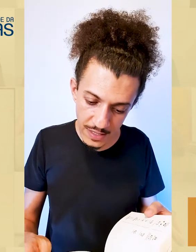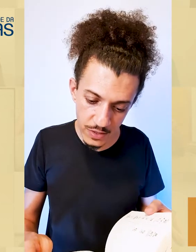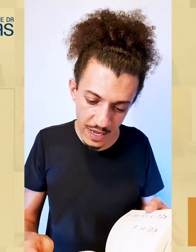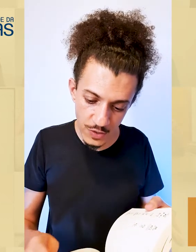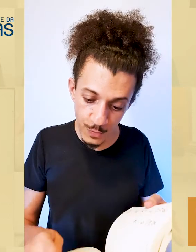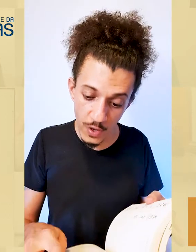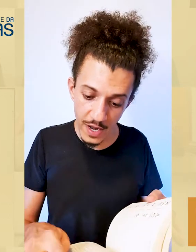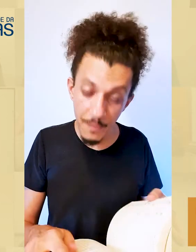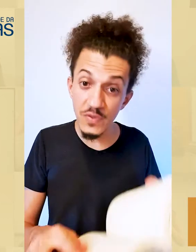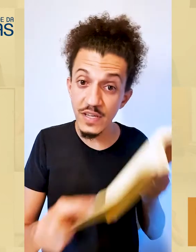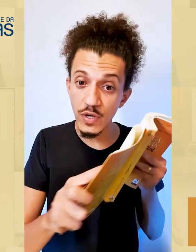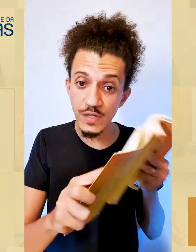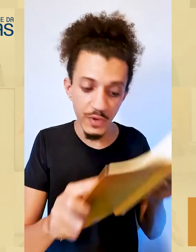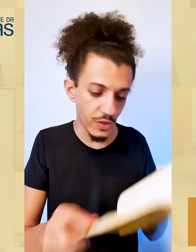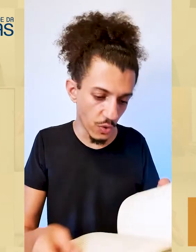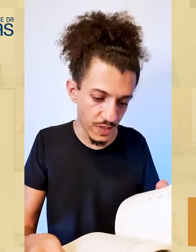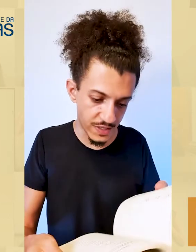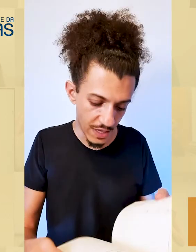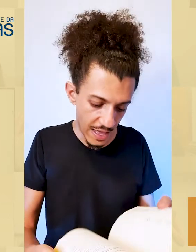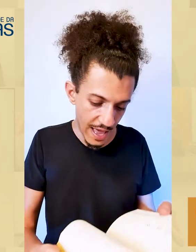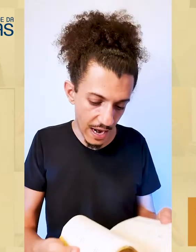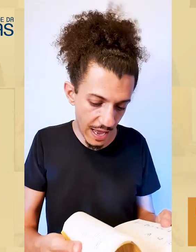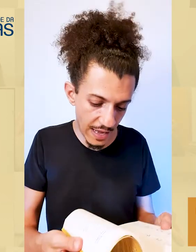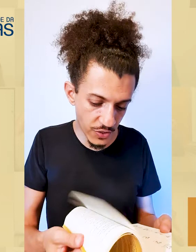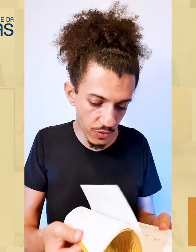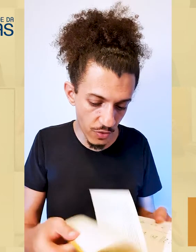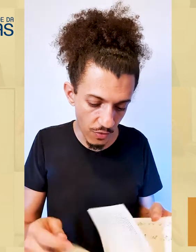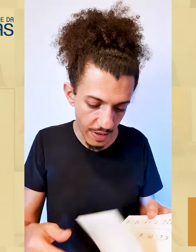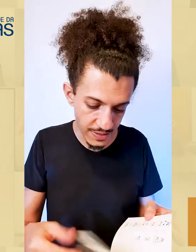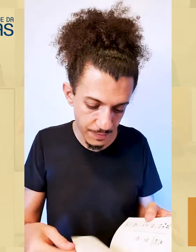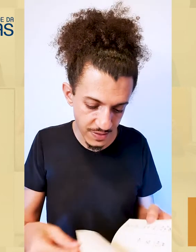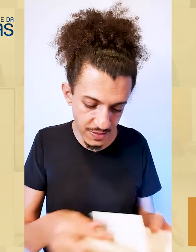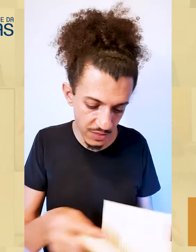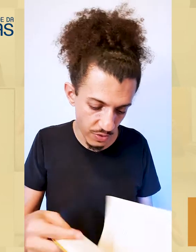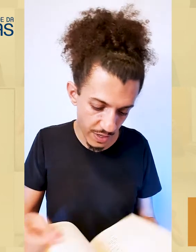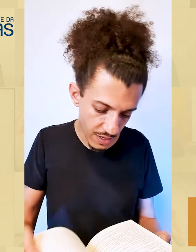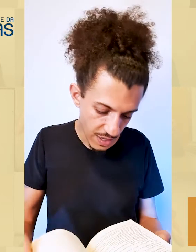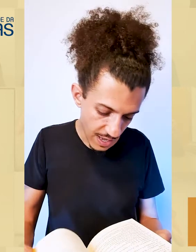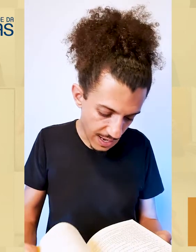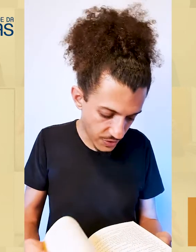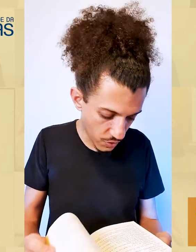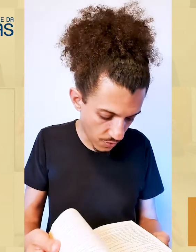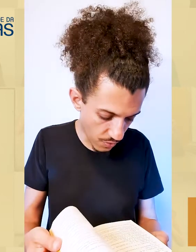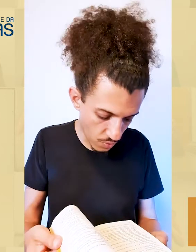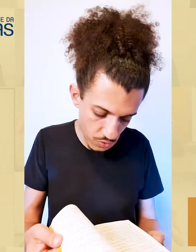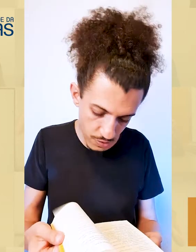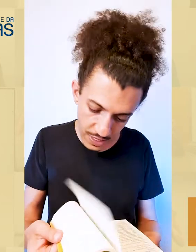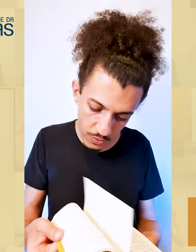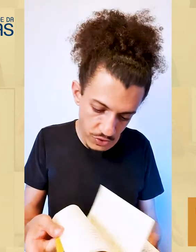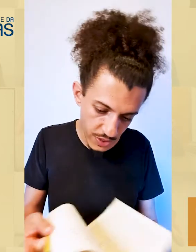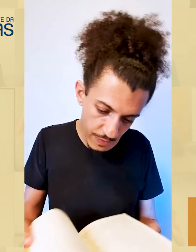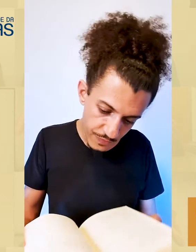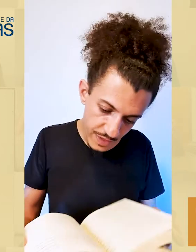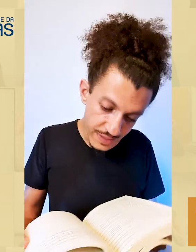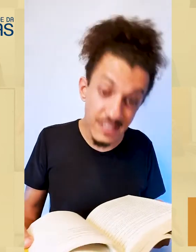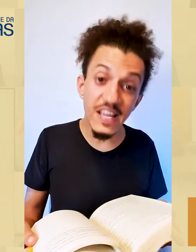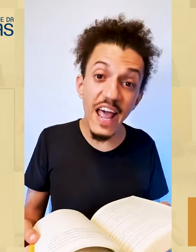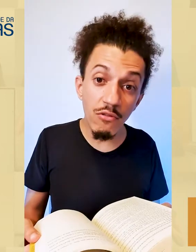trabalhos relacionados por Campos em 2012. Essa pesquisadora relacionou um total